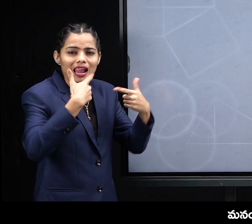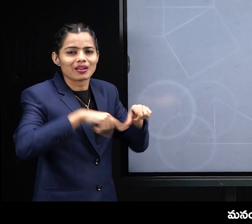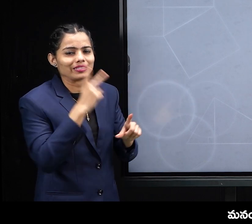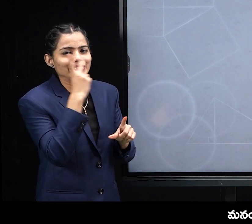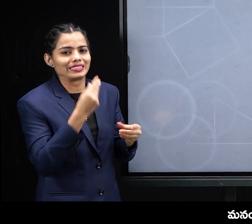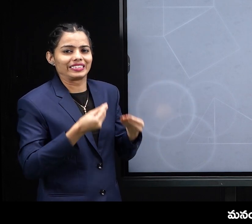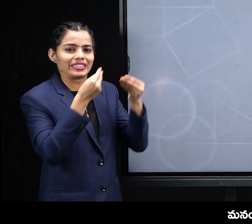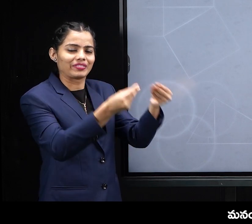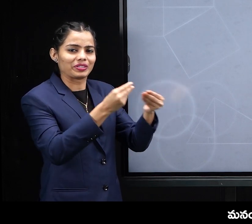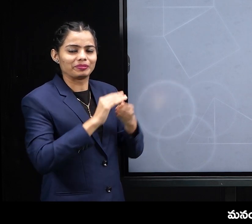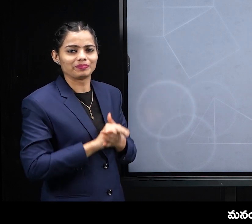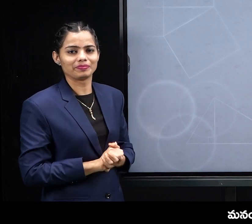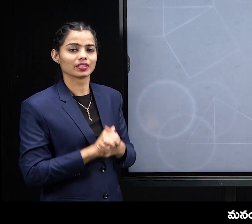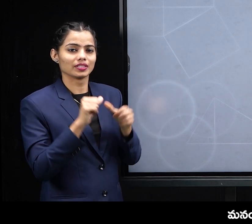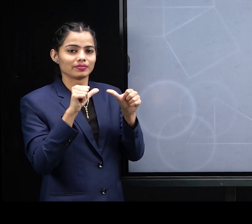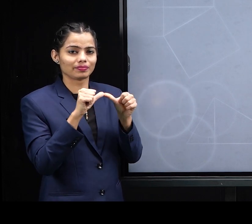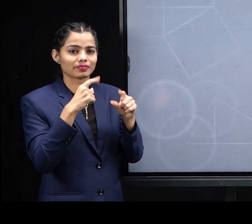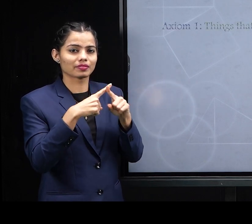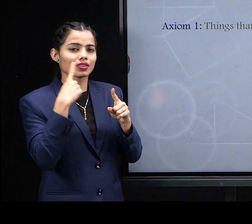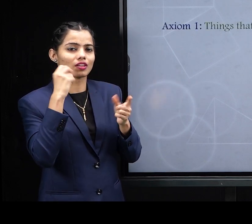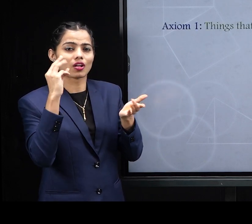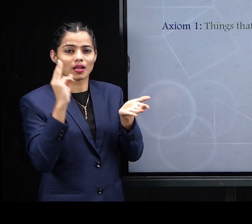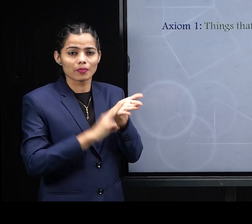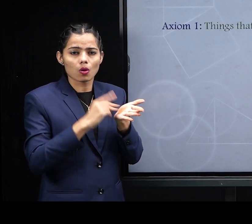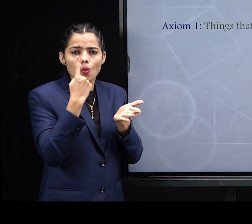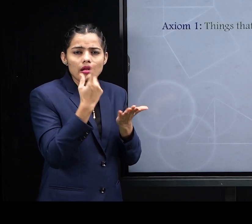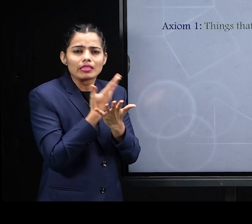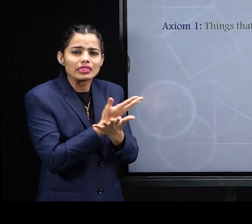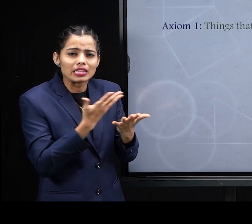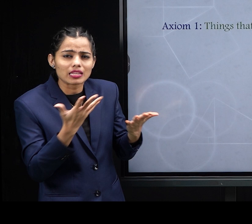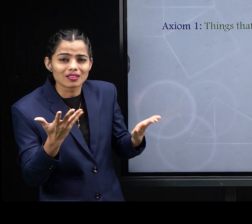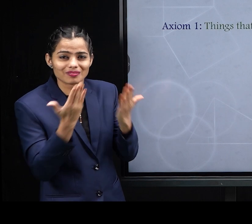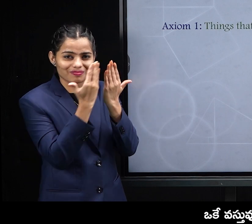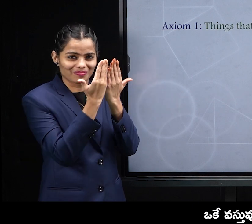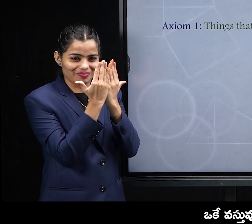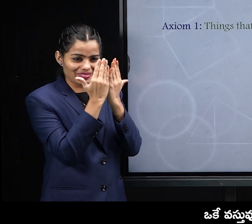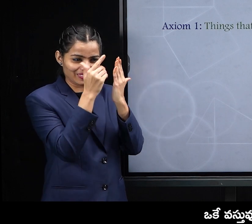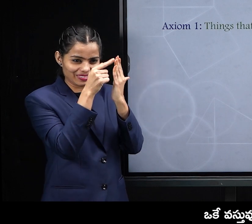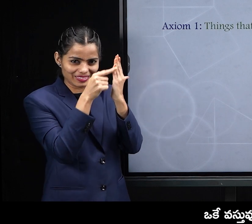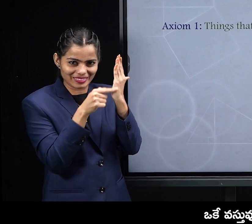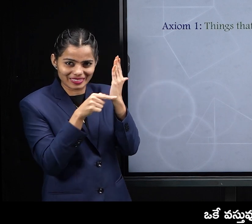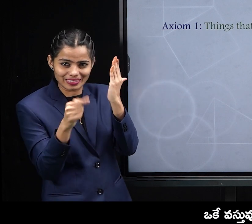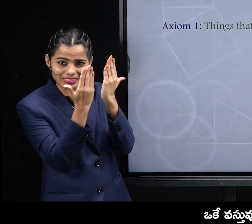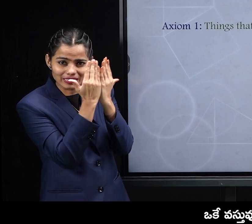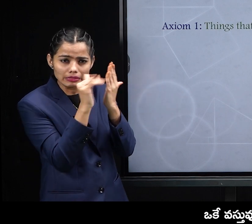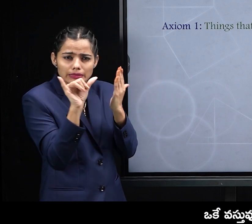కసారి పరిసి లిద్ధాం సూత్రం ఒకే వస్తువుతో సామానమైన విష్యాలు